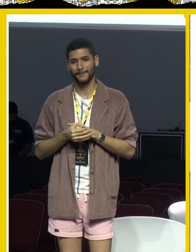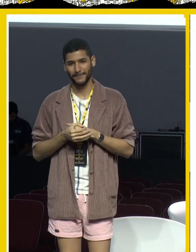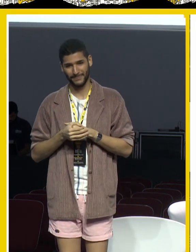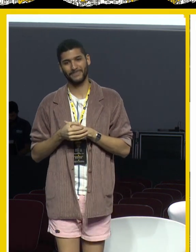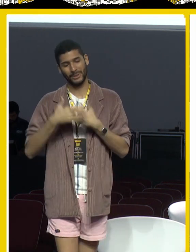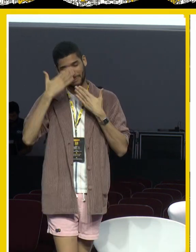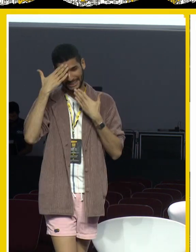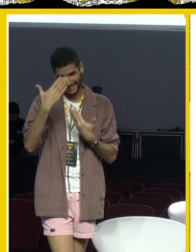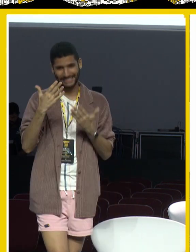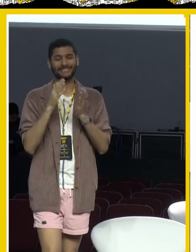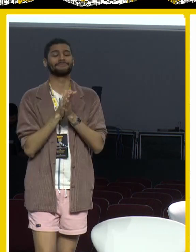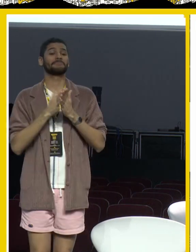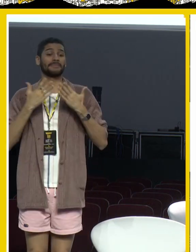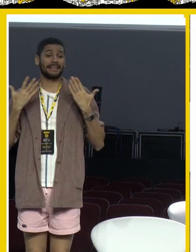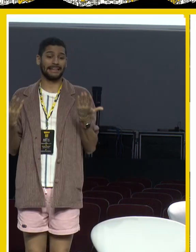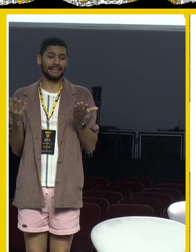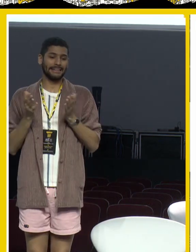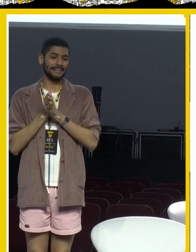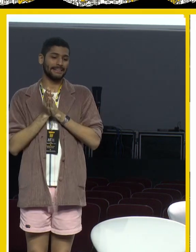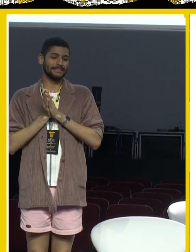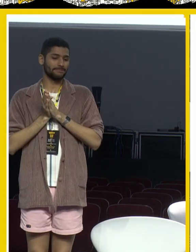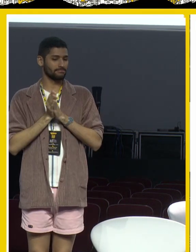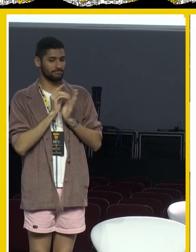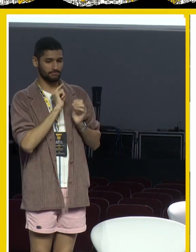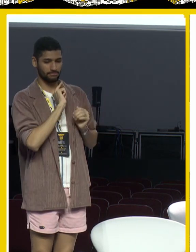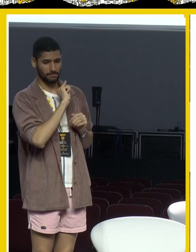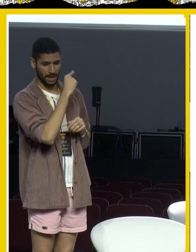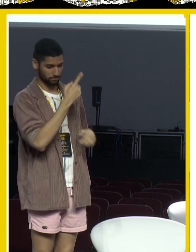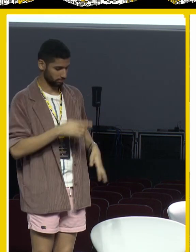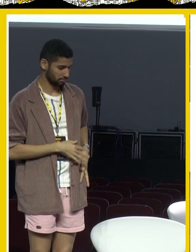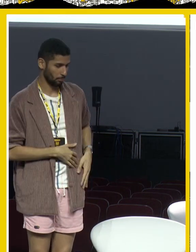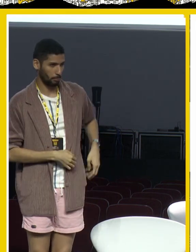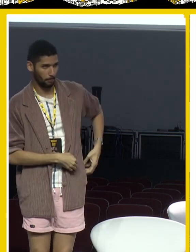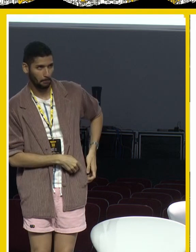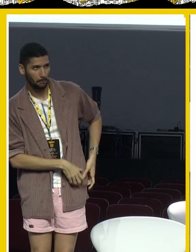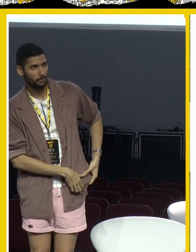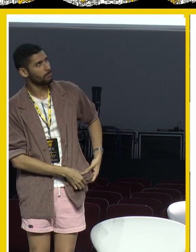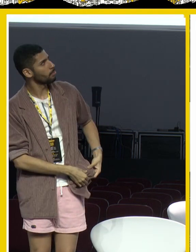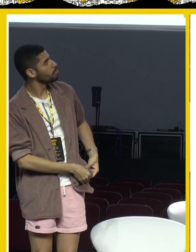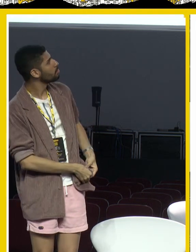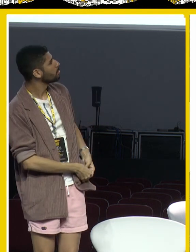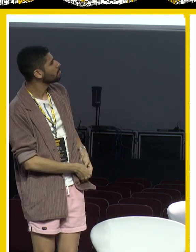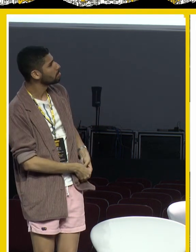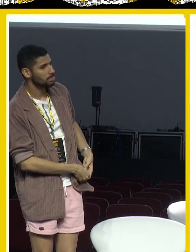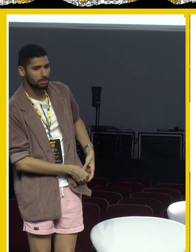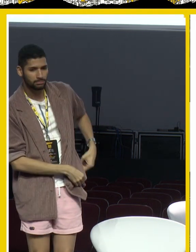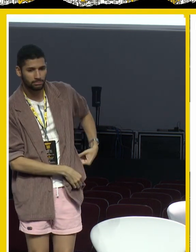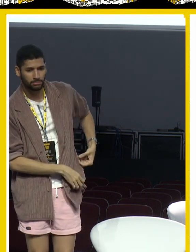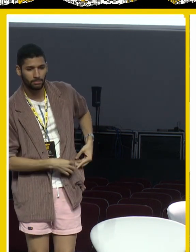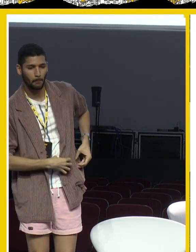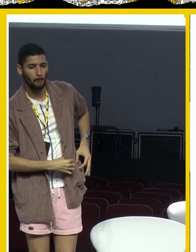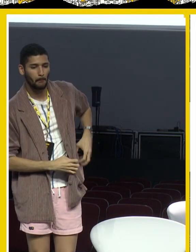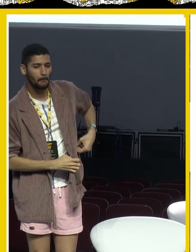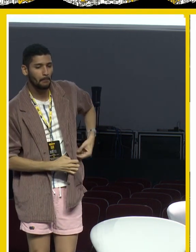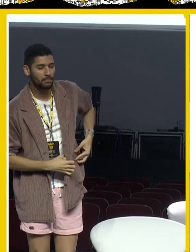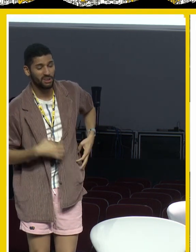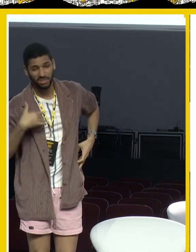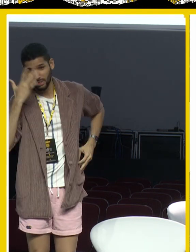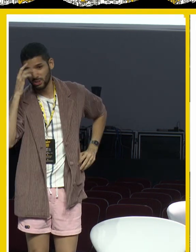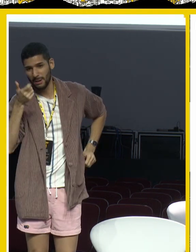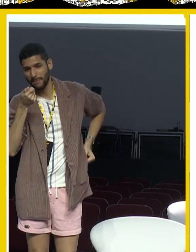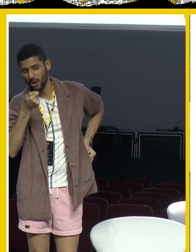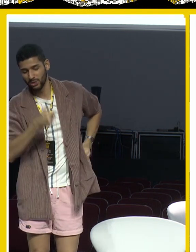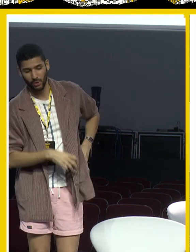nossa experiência fora da comunidade eu queria agradecer de passar mais um eu que passo aqui